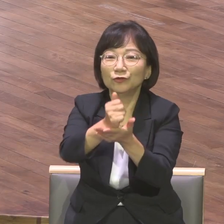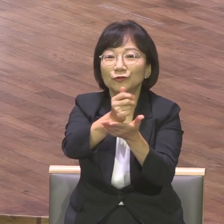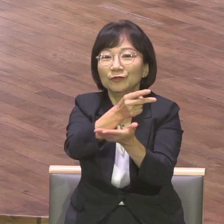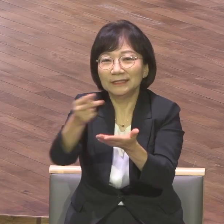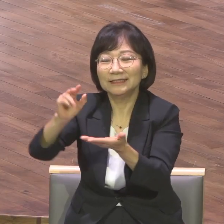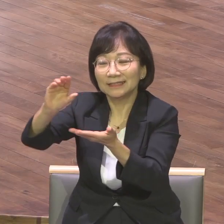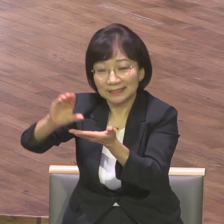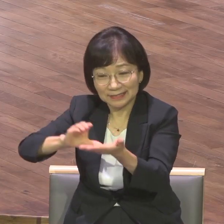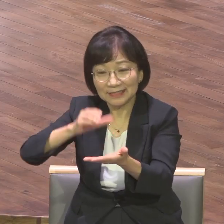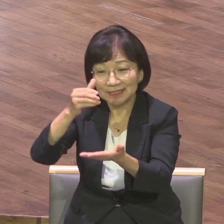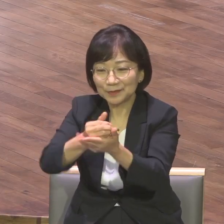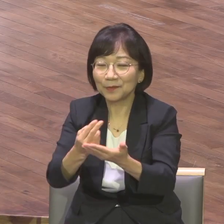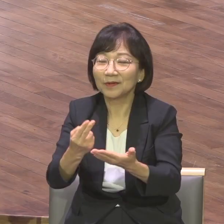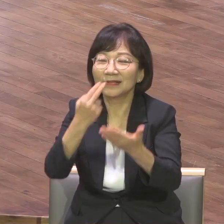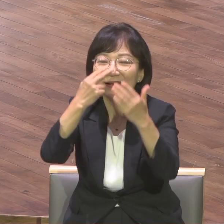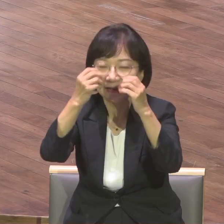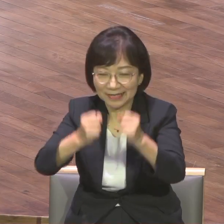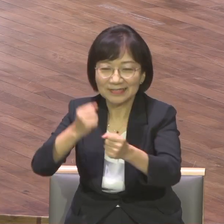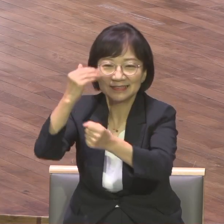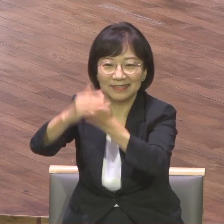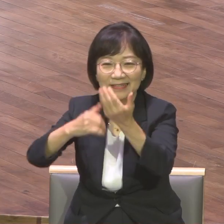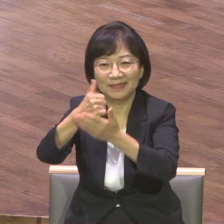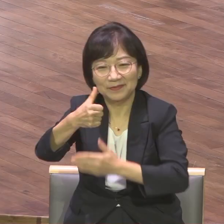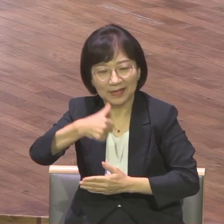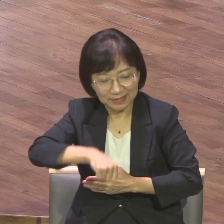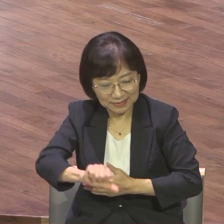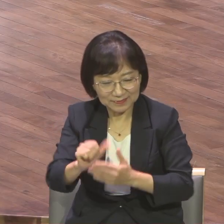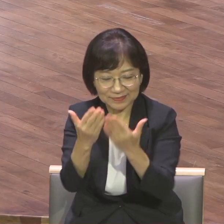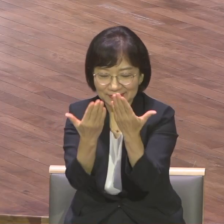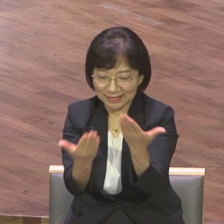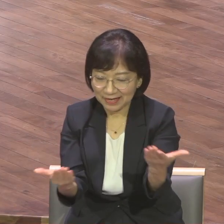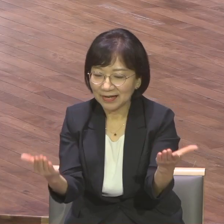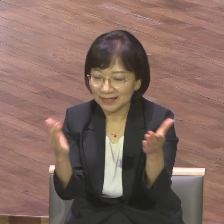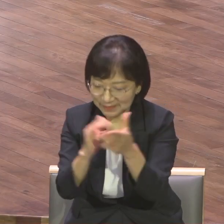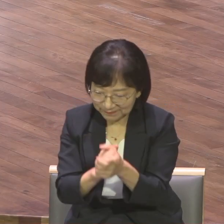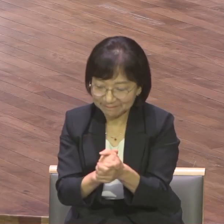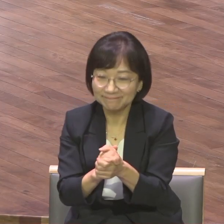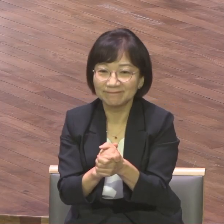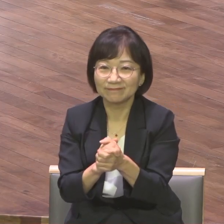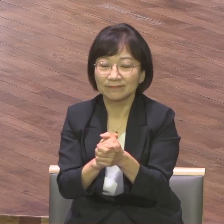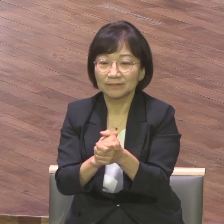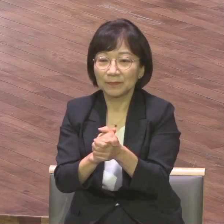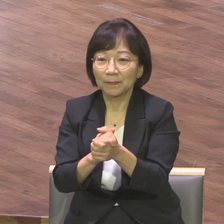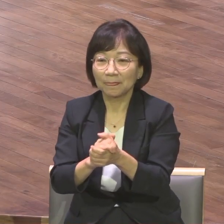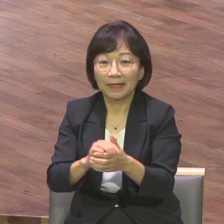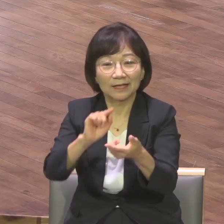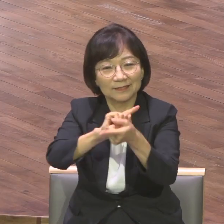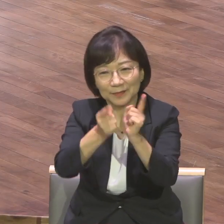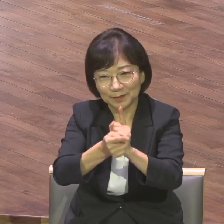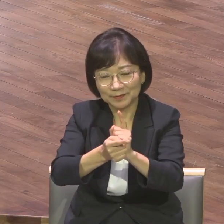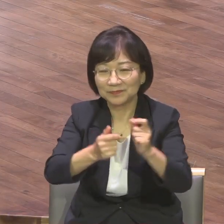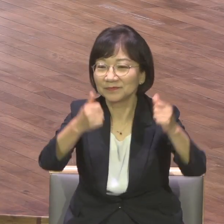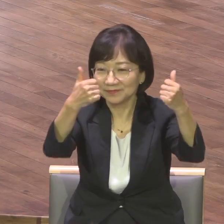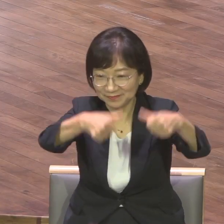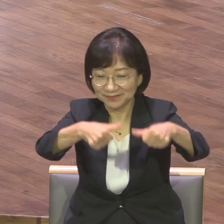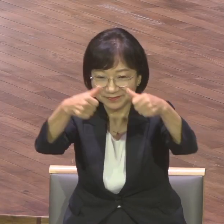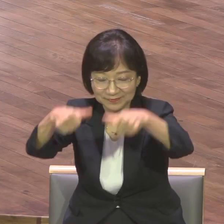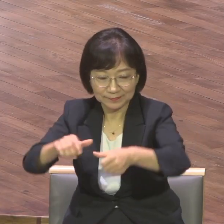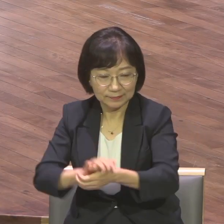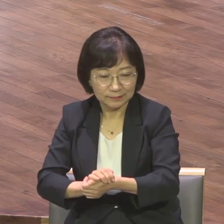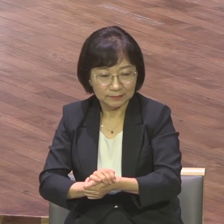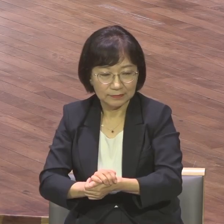주는 그리스도시요 살아계신 하나님의 아들이십니다. 아멘. 우리 해외신들도 같이 서로